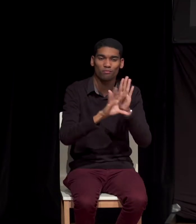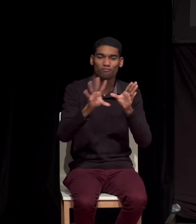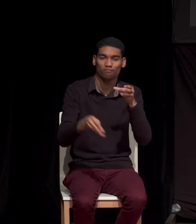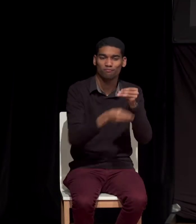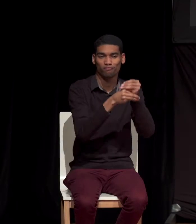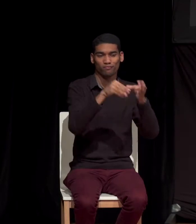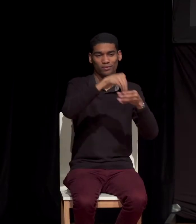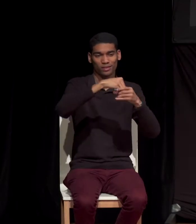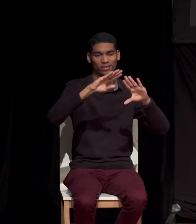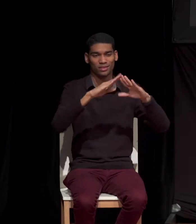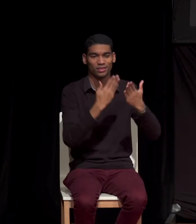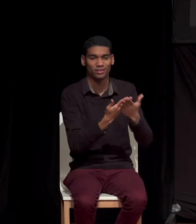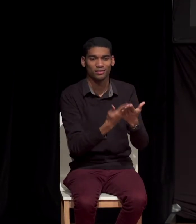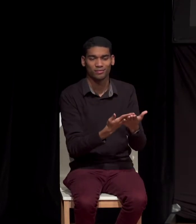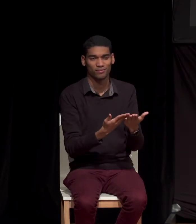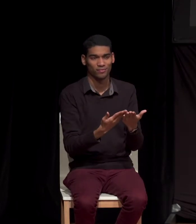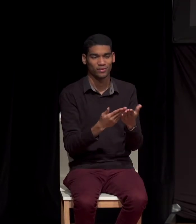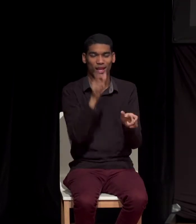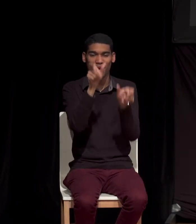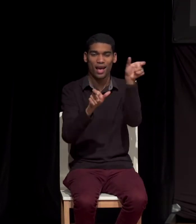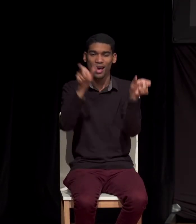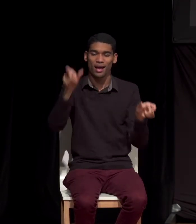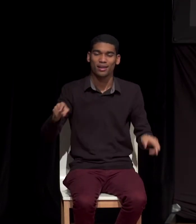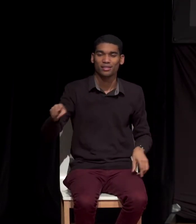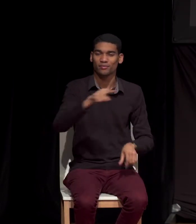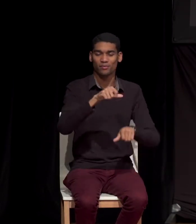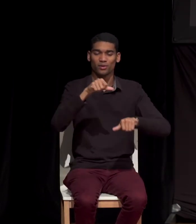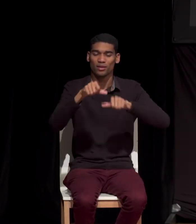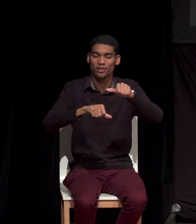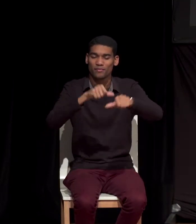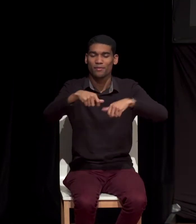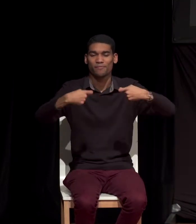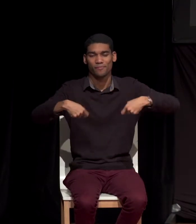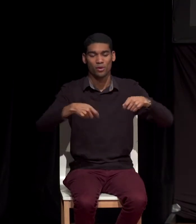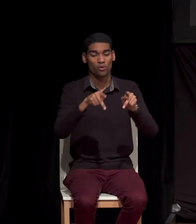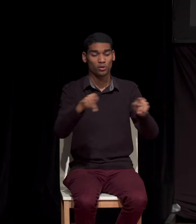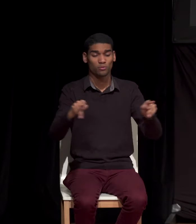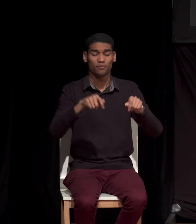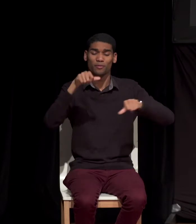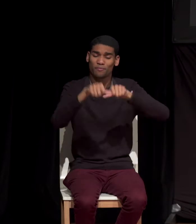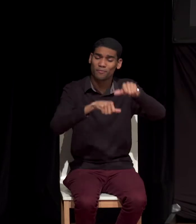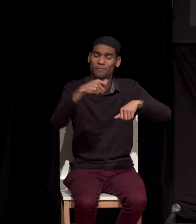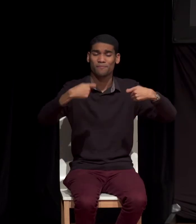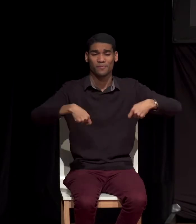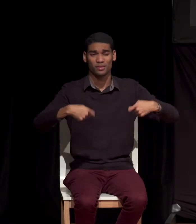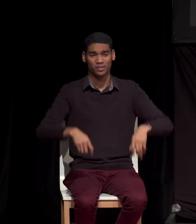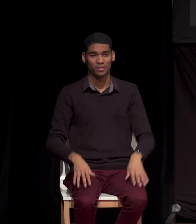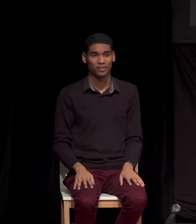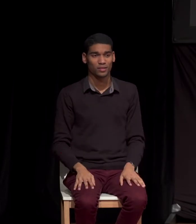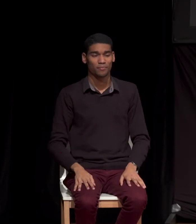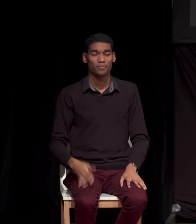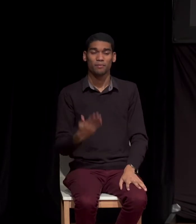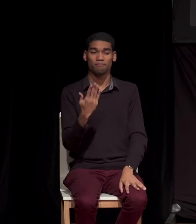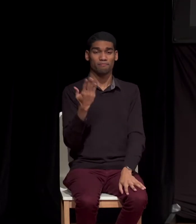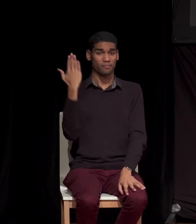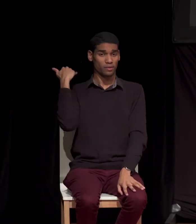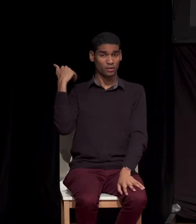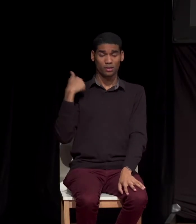As pessoas também precisam ser transformadas, os professores precisam ser transformados. Eu não tinha nenhuma